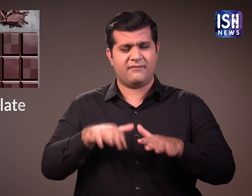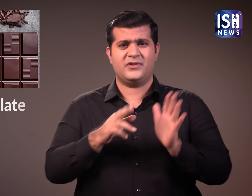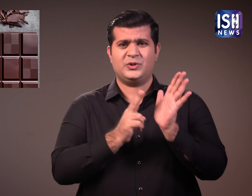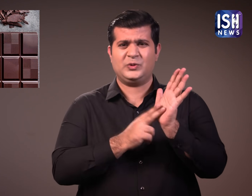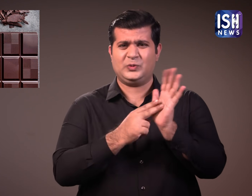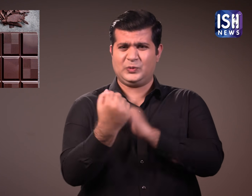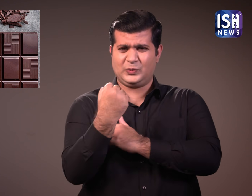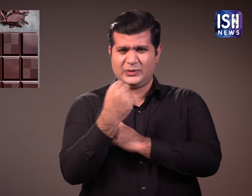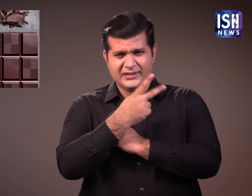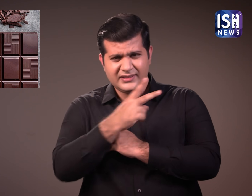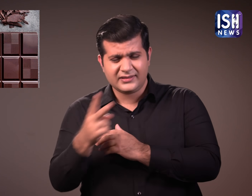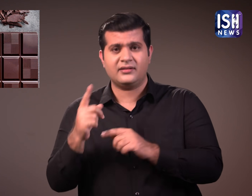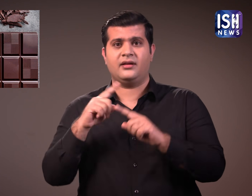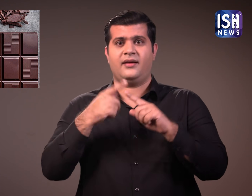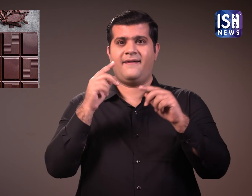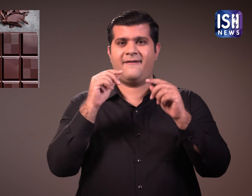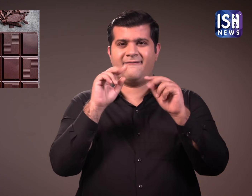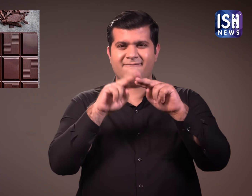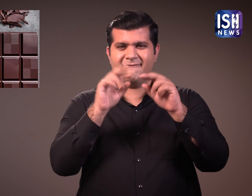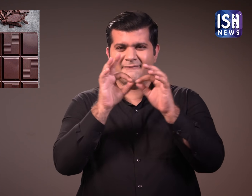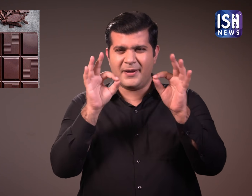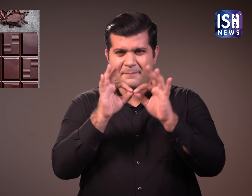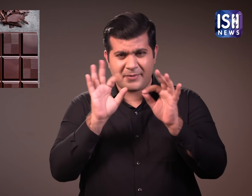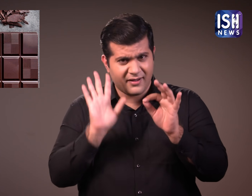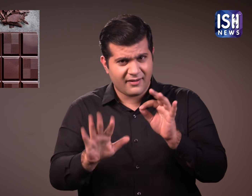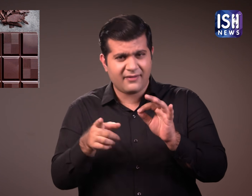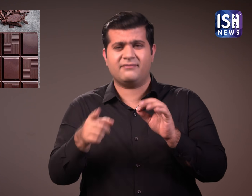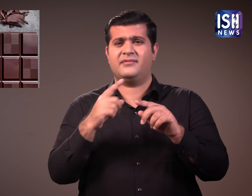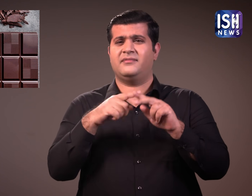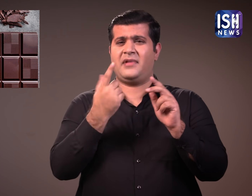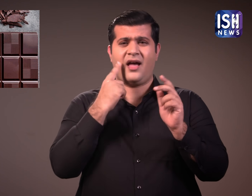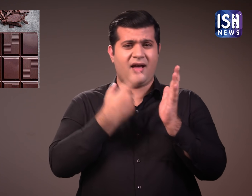आदी से भरपूर होती है।